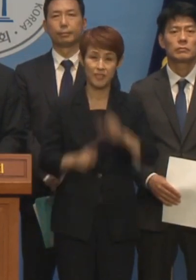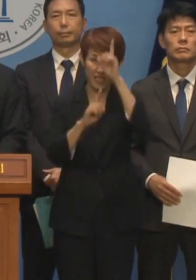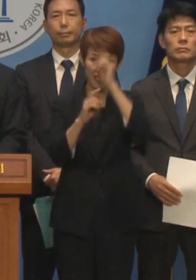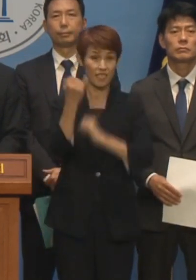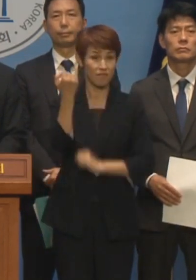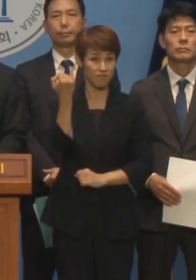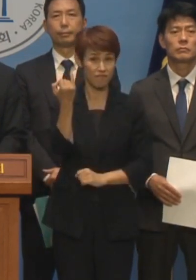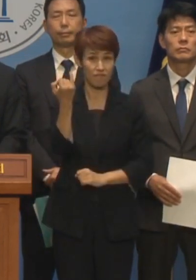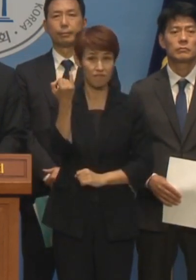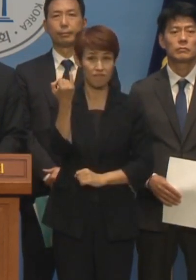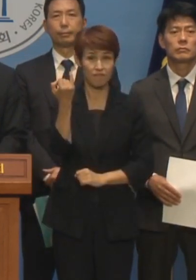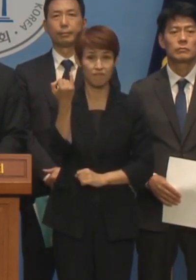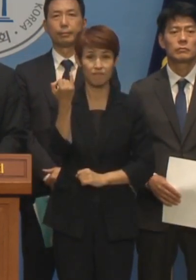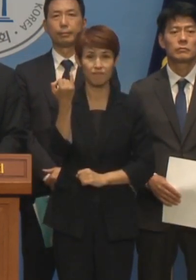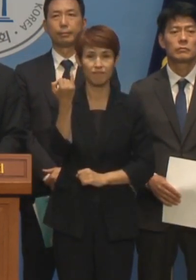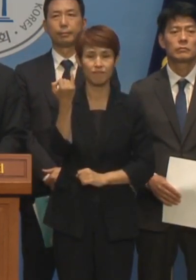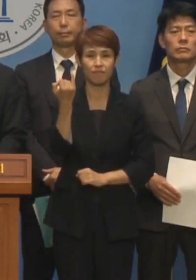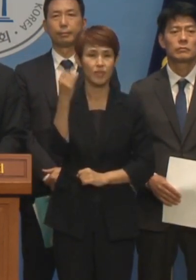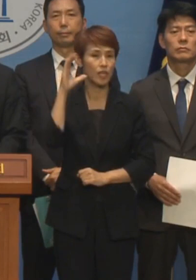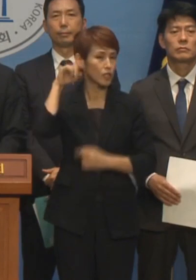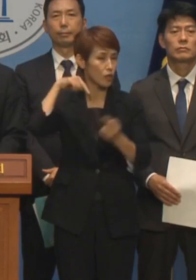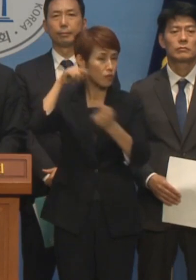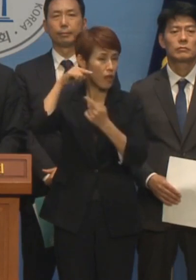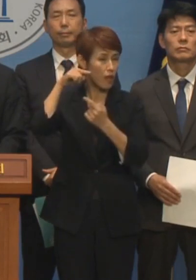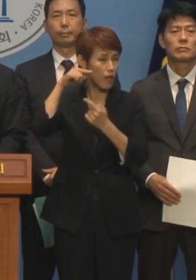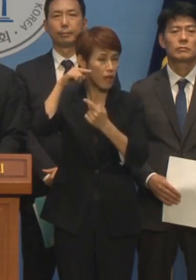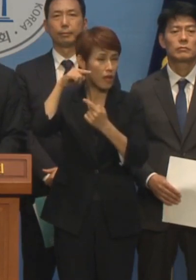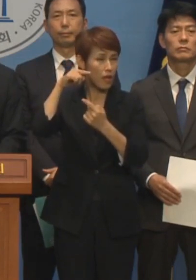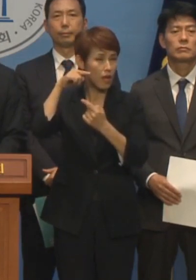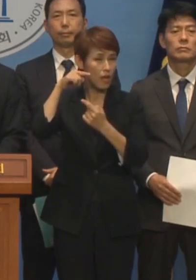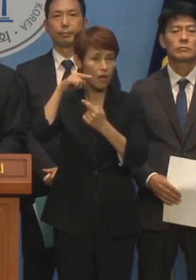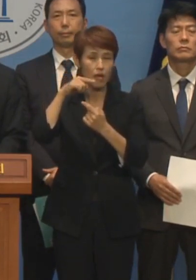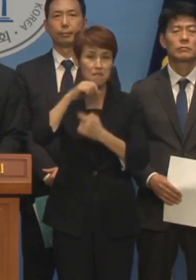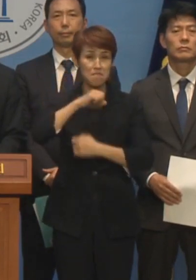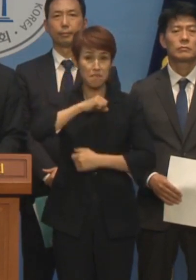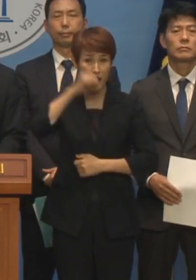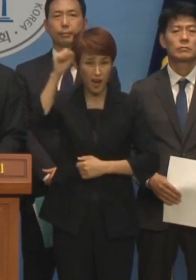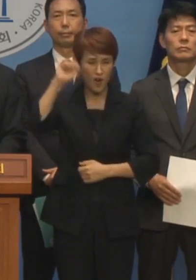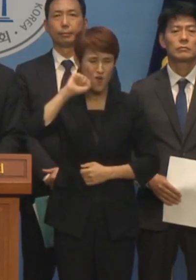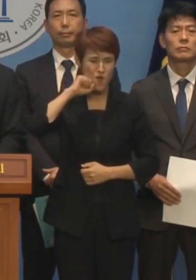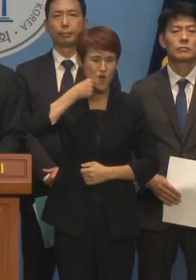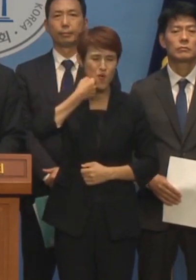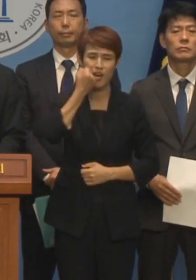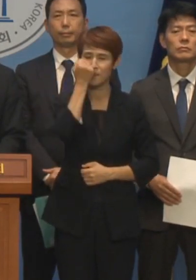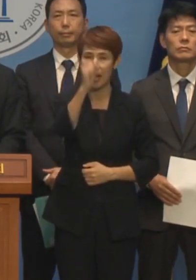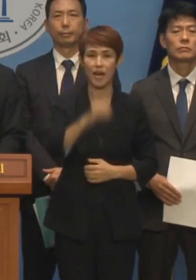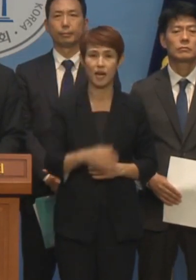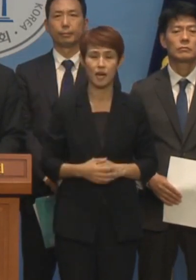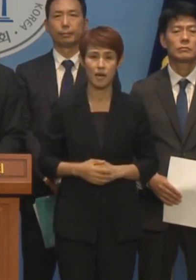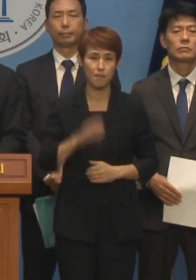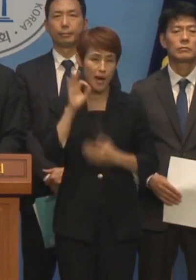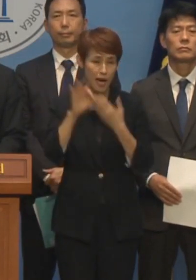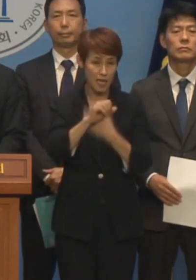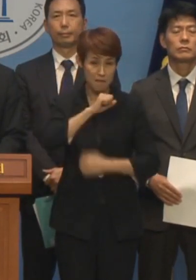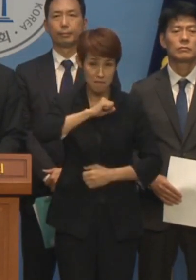씨는 청문회 통과하기 매우 어려울 것이고 만약 통과한다 하더라도